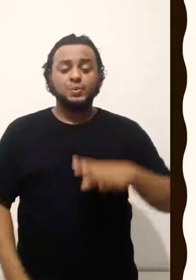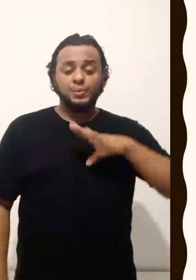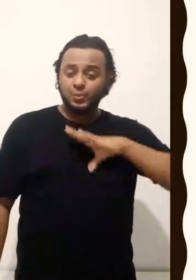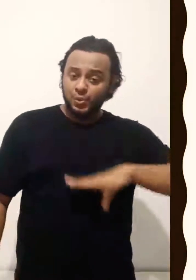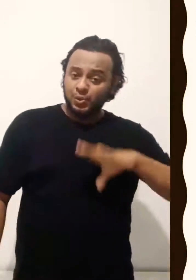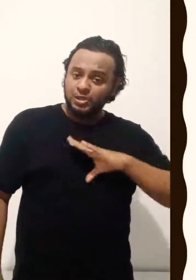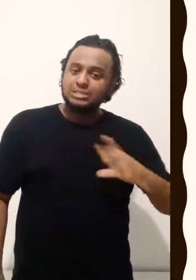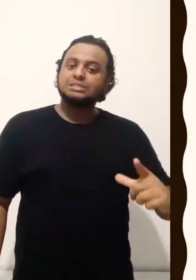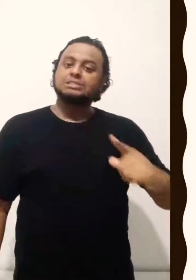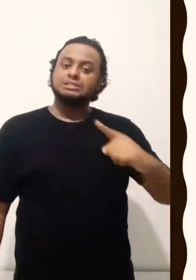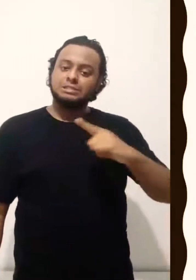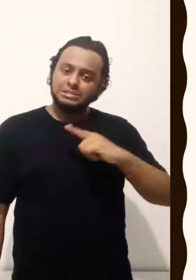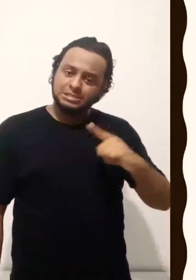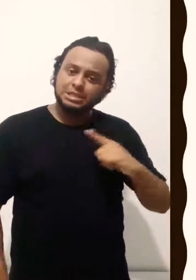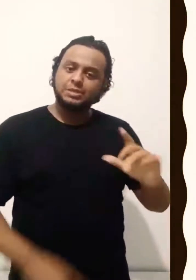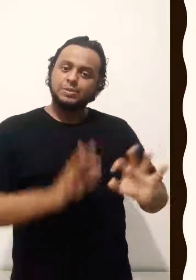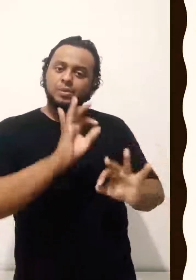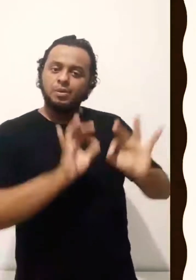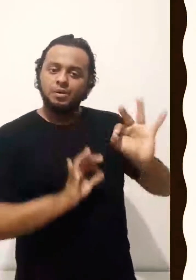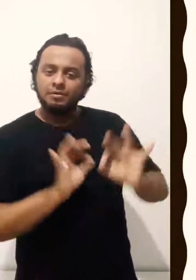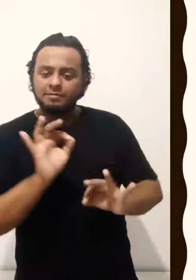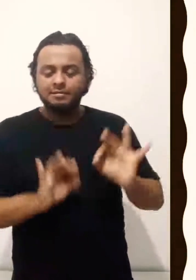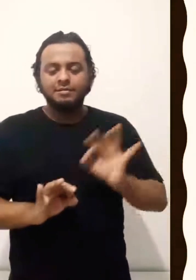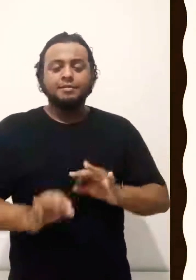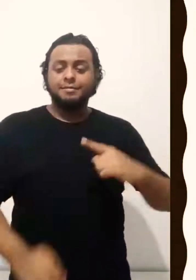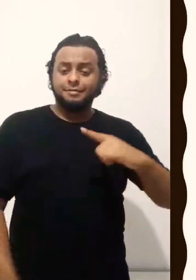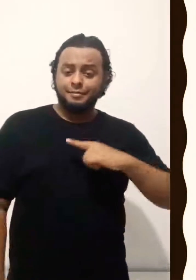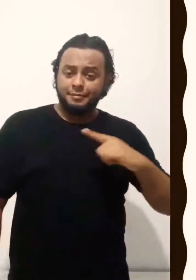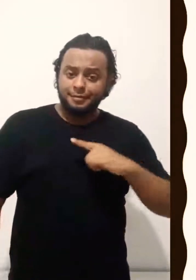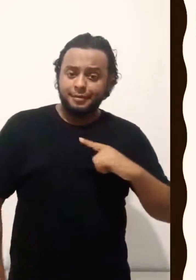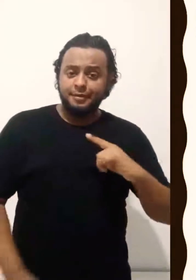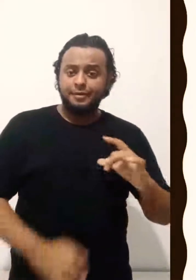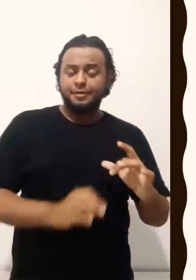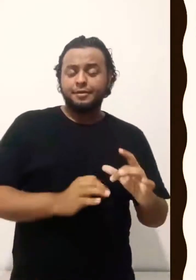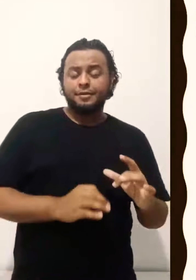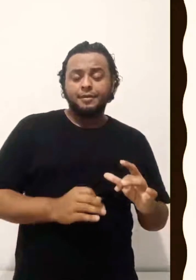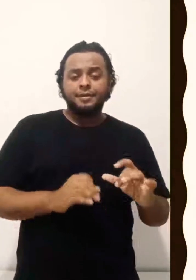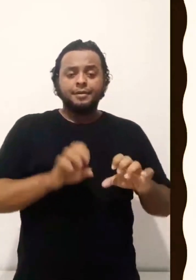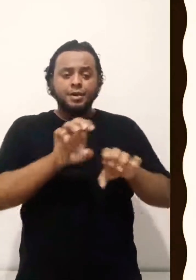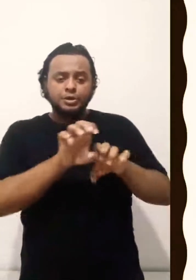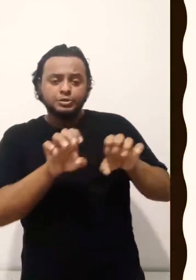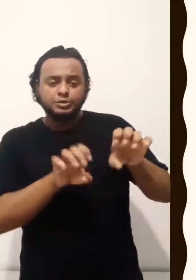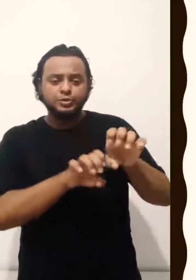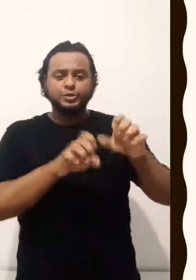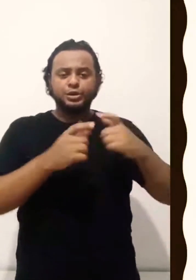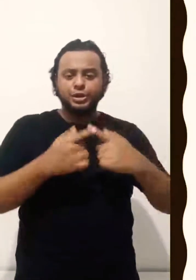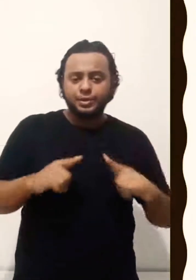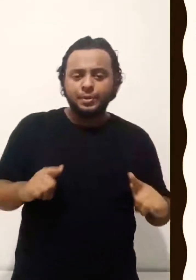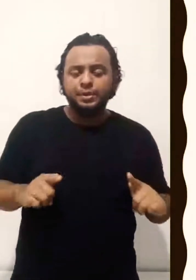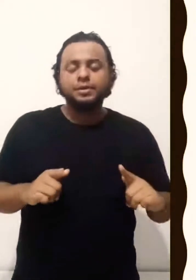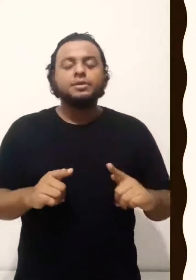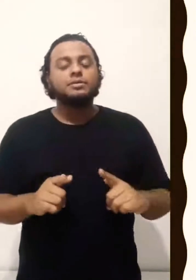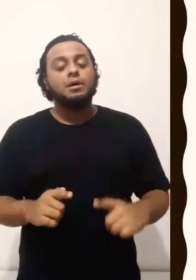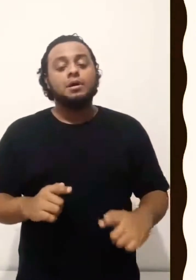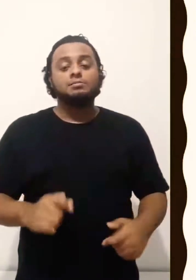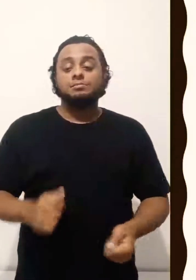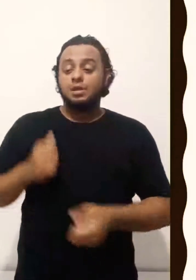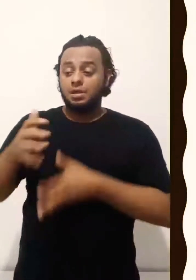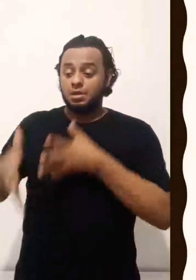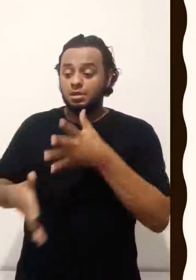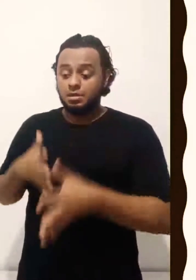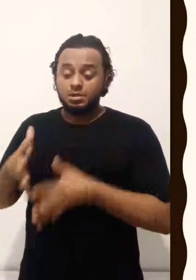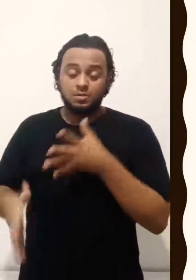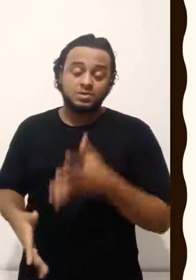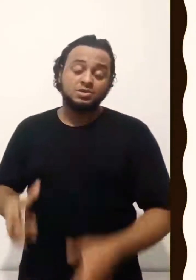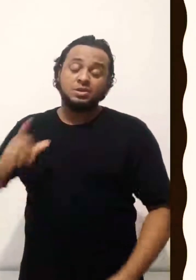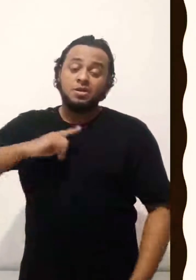português possui uma estrutura, possui uma organização, possui uma gramática, e a Libras possui